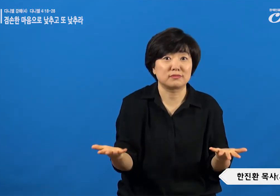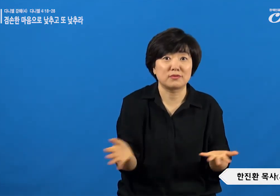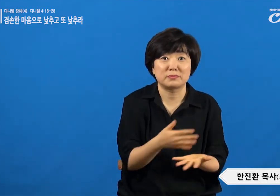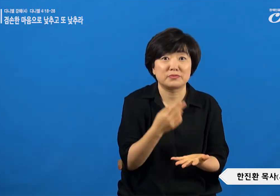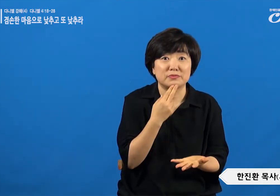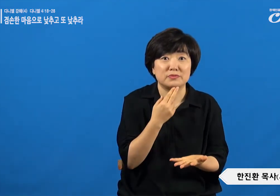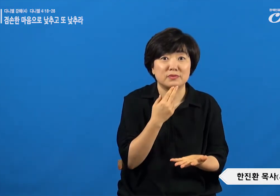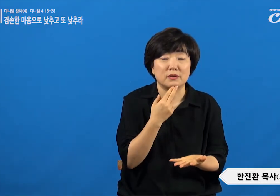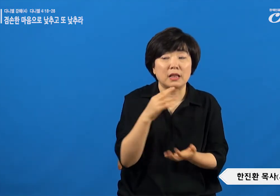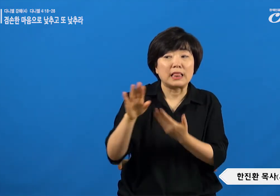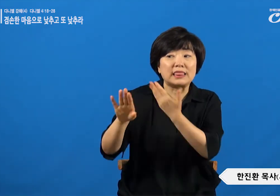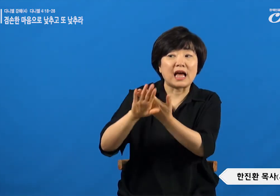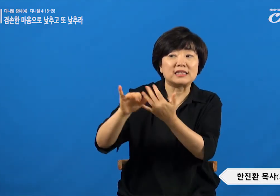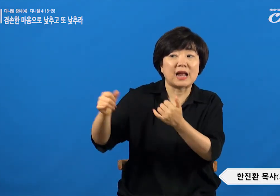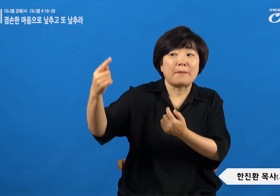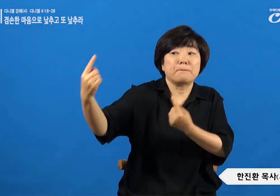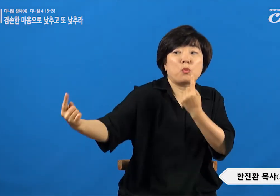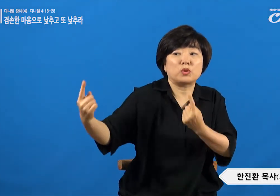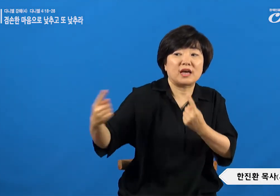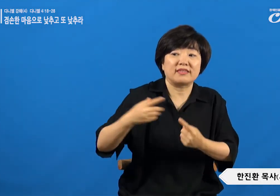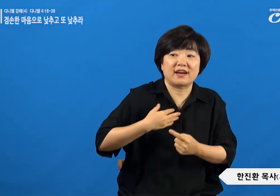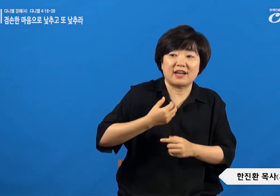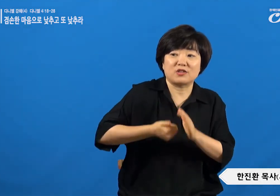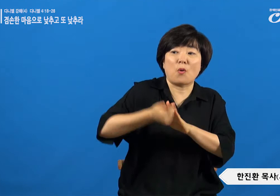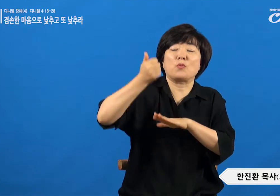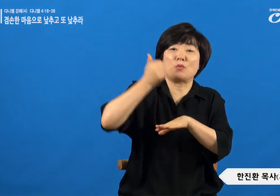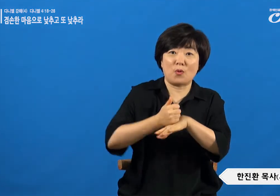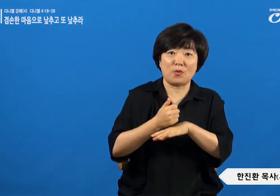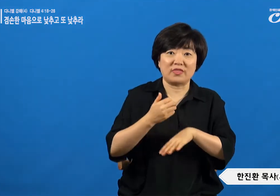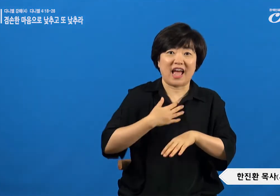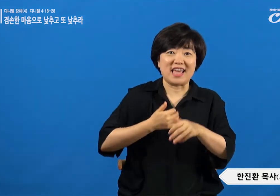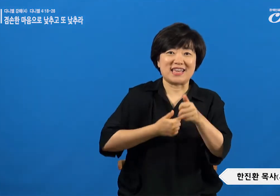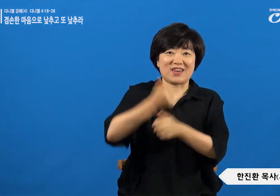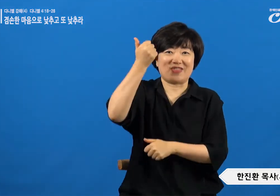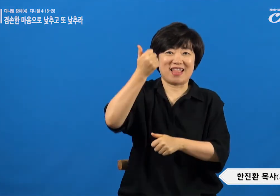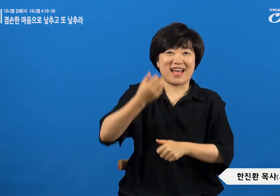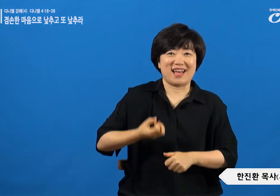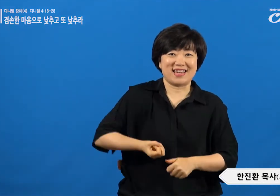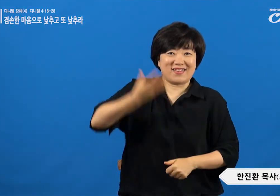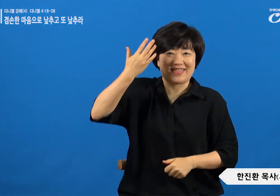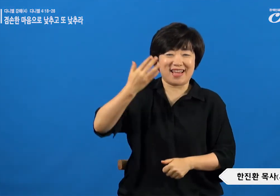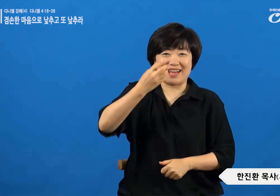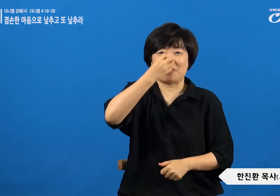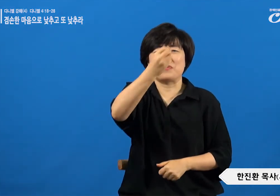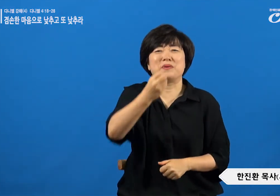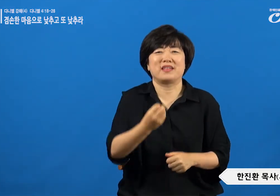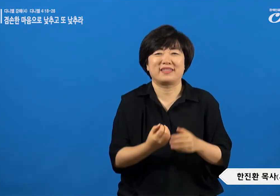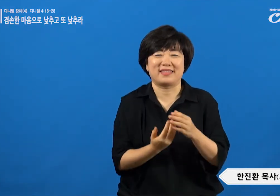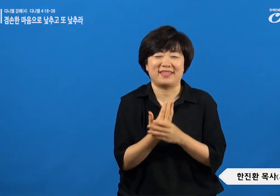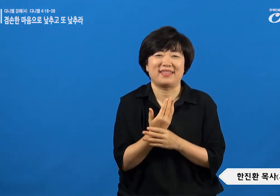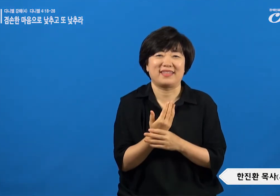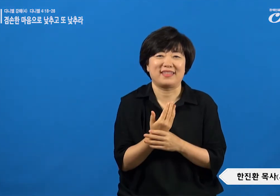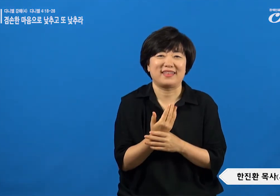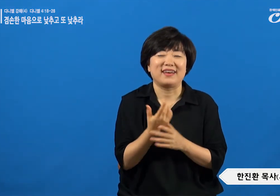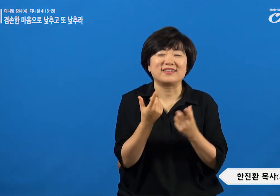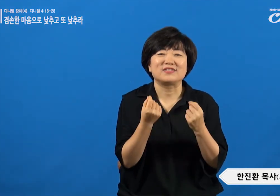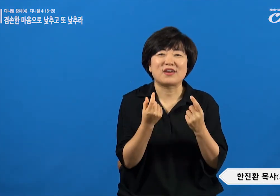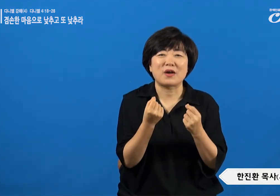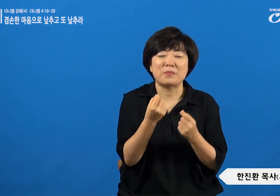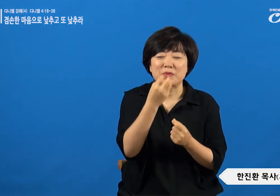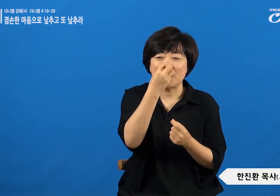내가 더 성공했기 때문에, 내가 이겼다 싶으니까 교만해지는 것입니다. 교만은